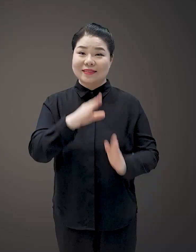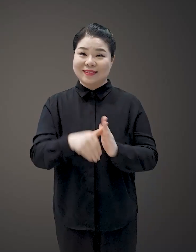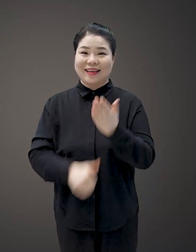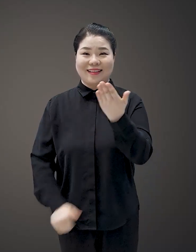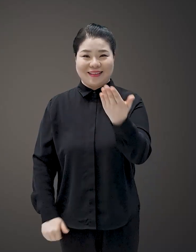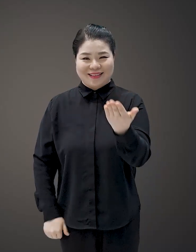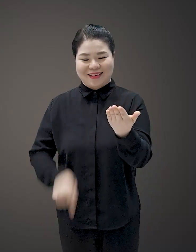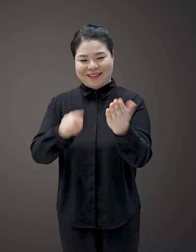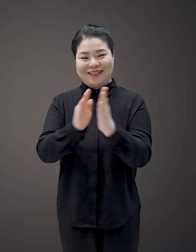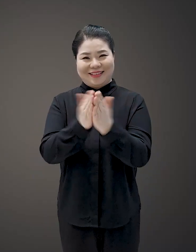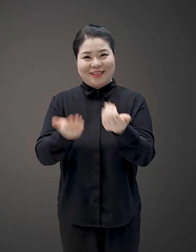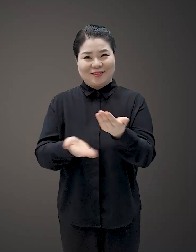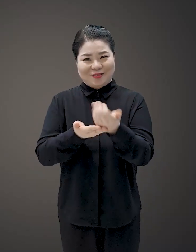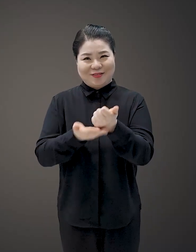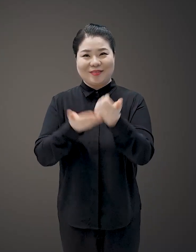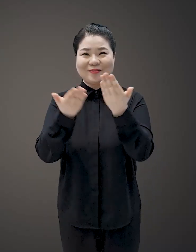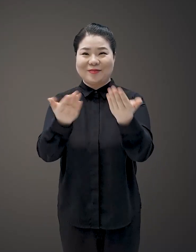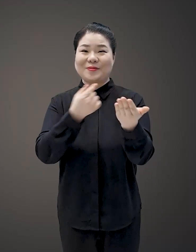이 책을 권합니다.